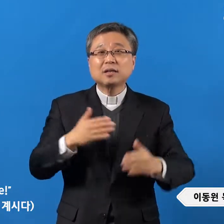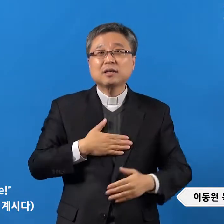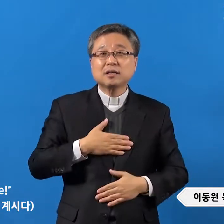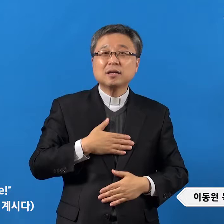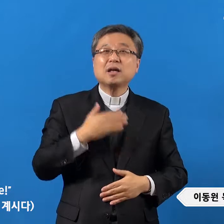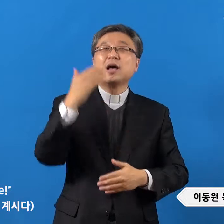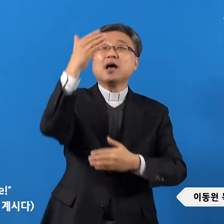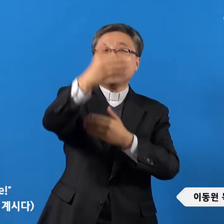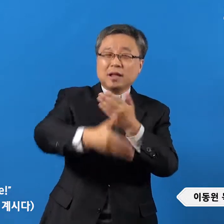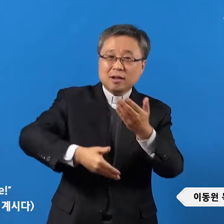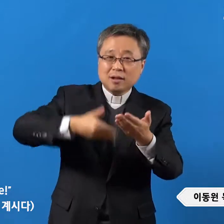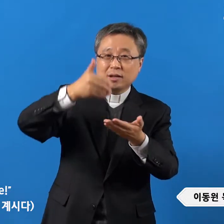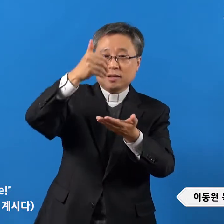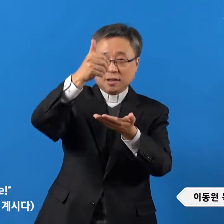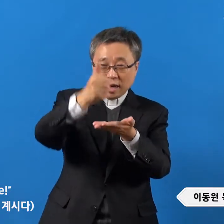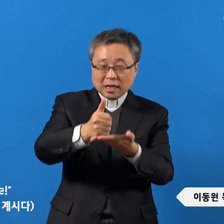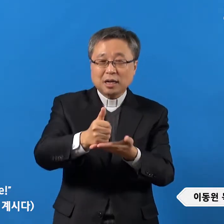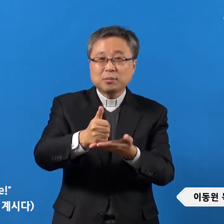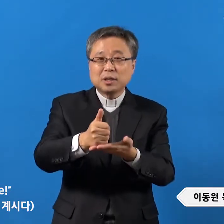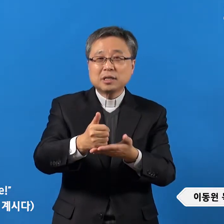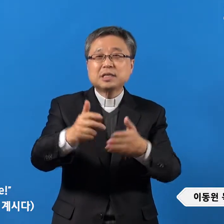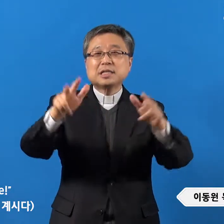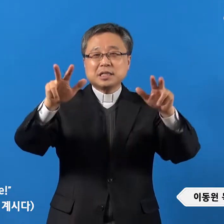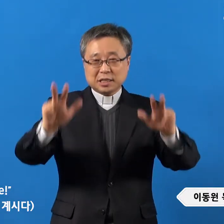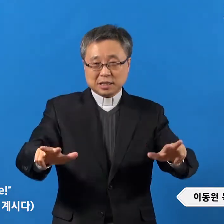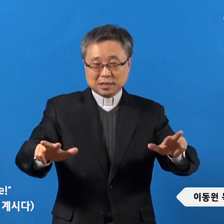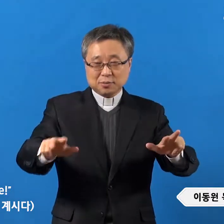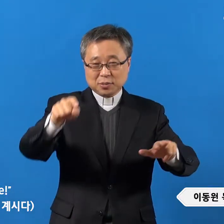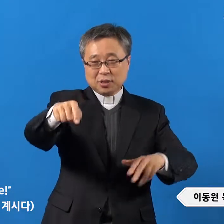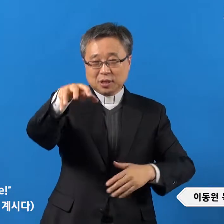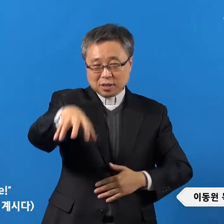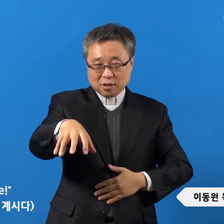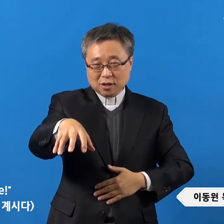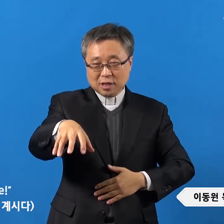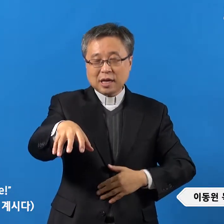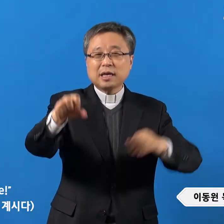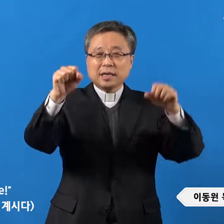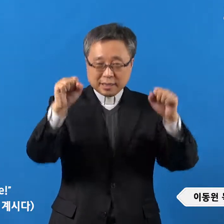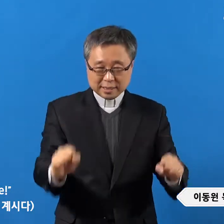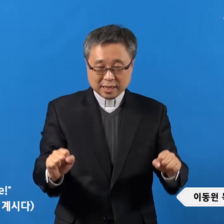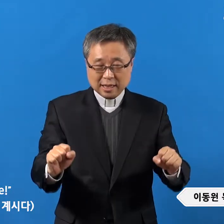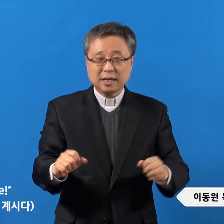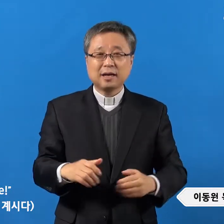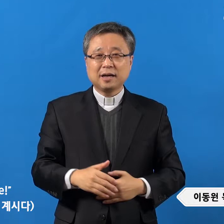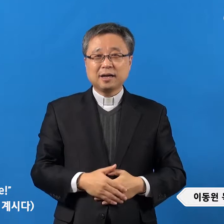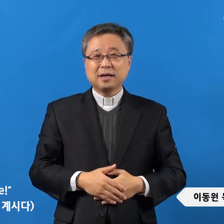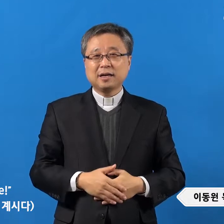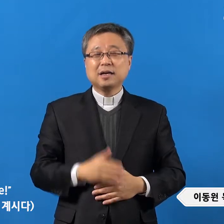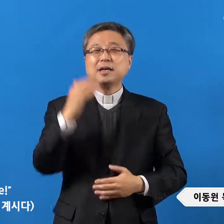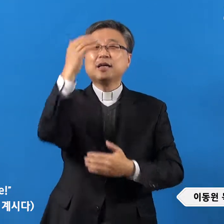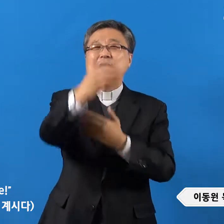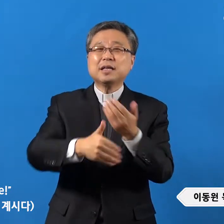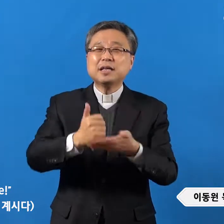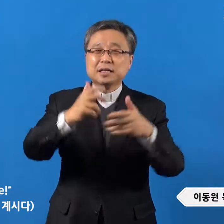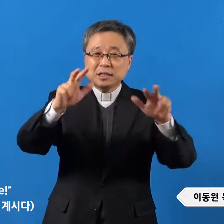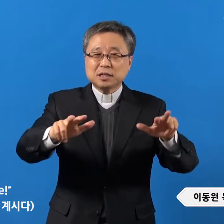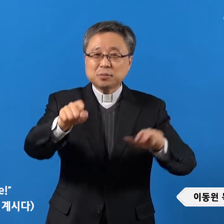is now here. 하나님은 지금 여기에 계시다. 하나님은 지금 여기에